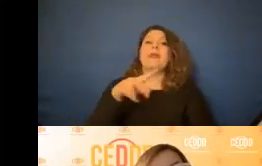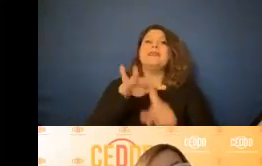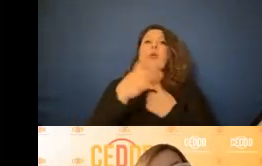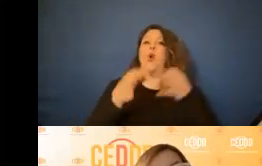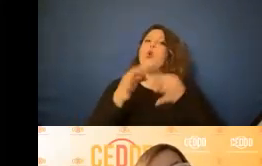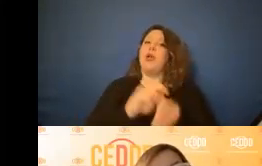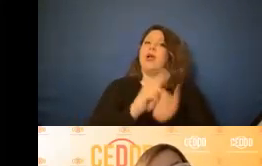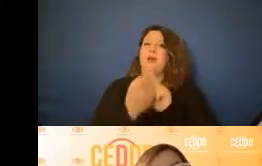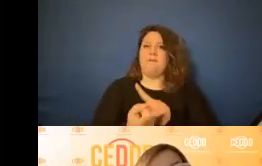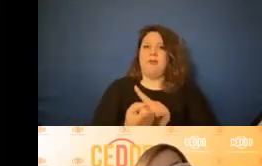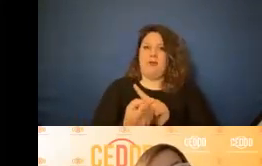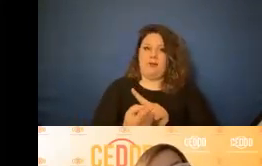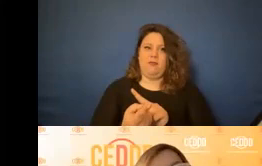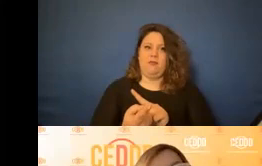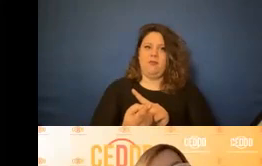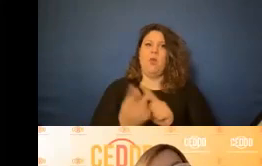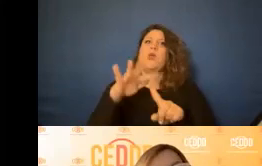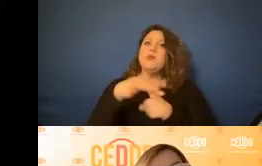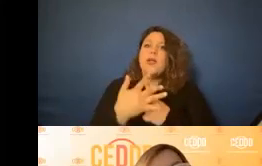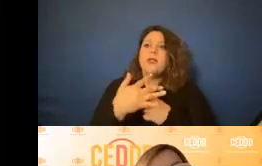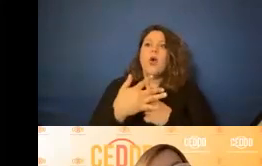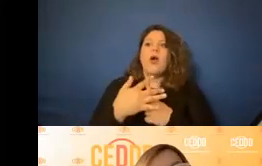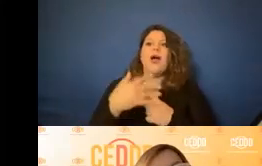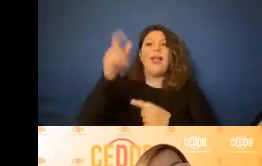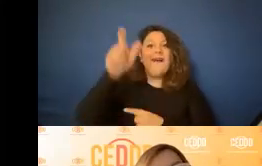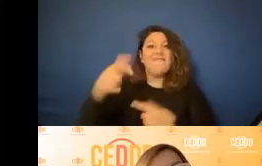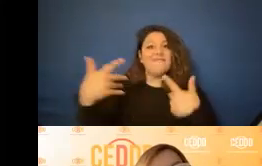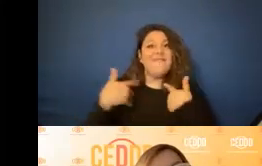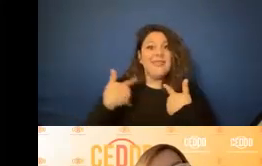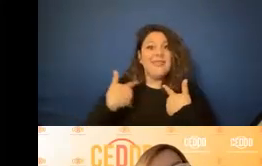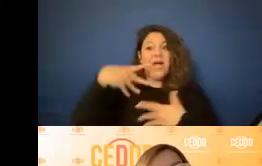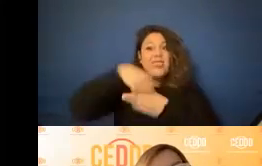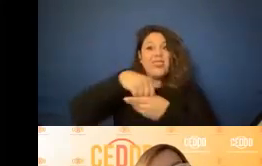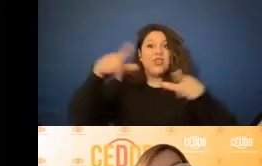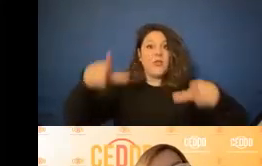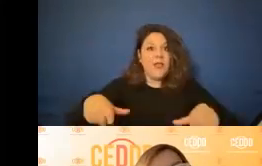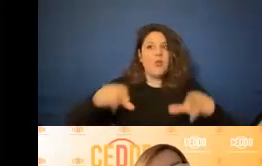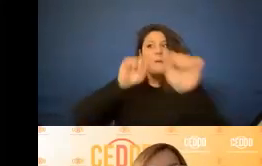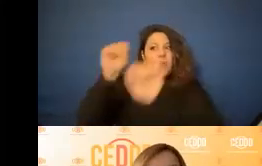un marco donde protejan a las víctimas en el aula de verdad, que no sea de pongo una denuncia,